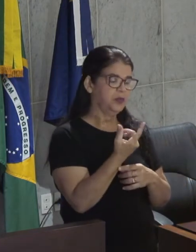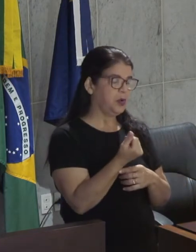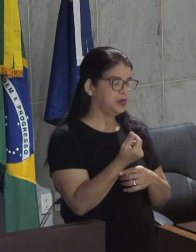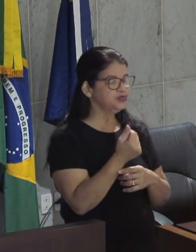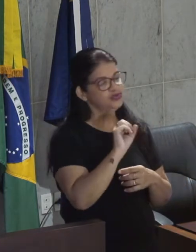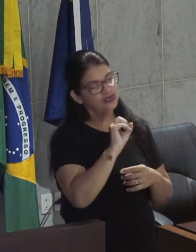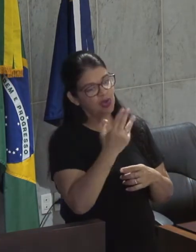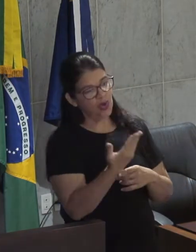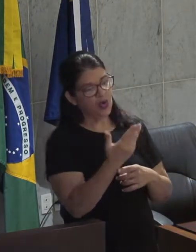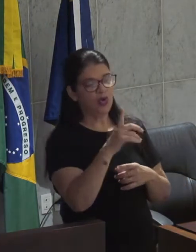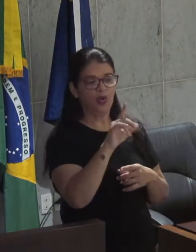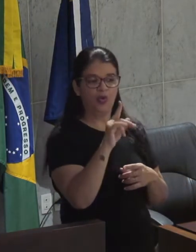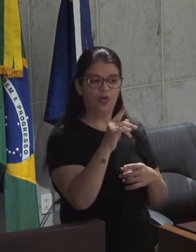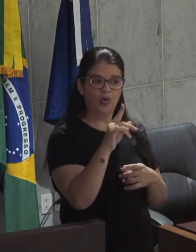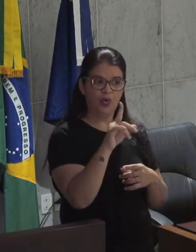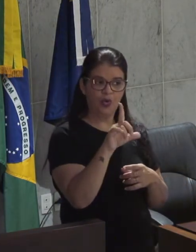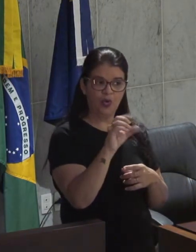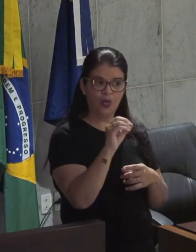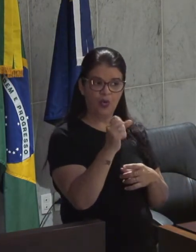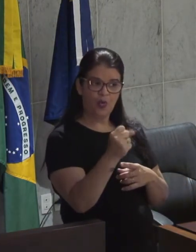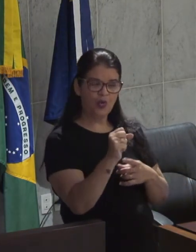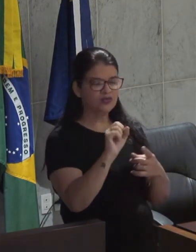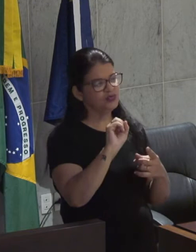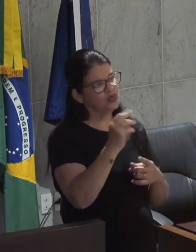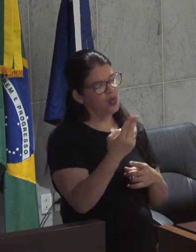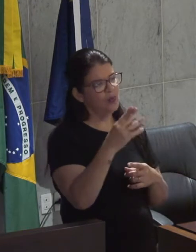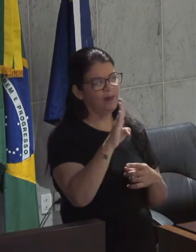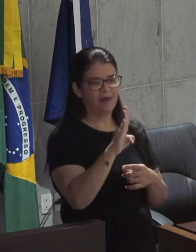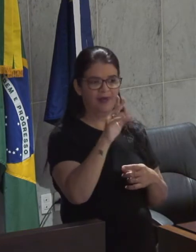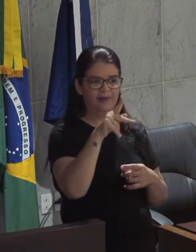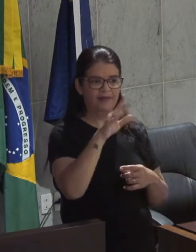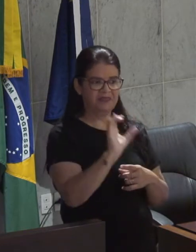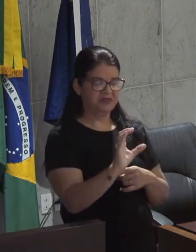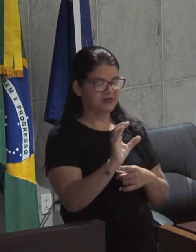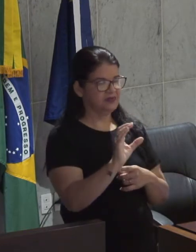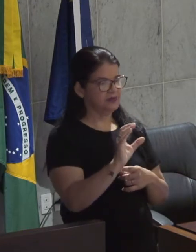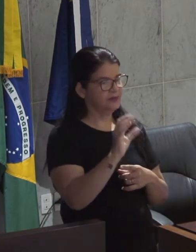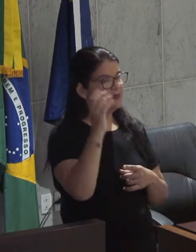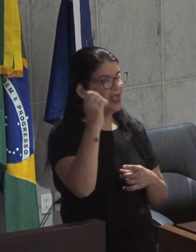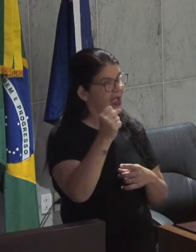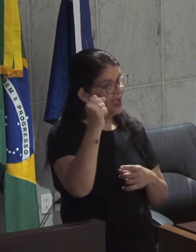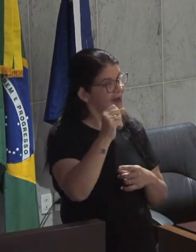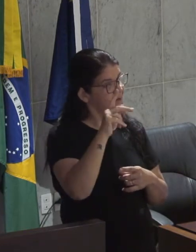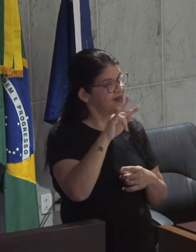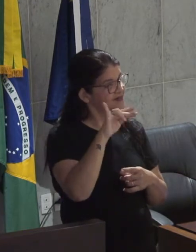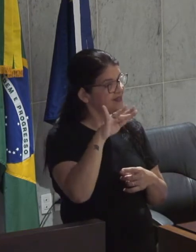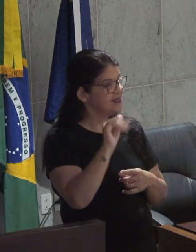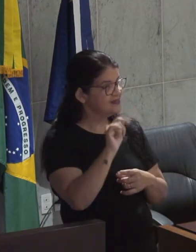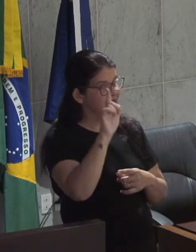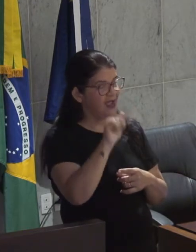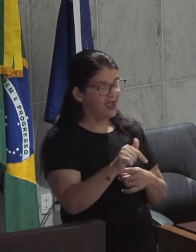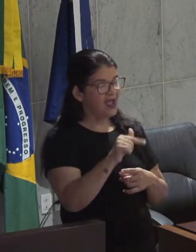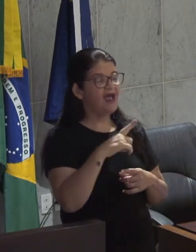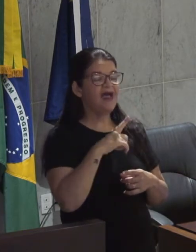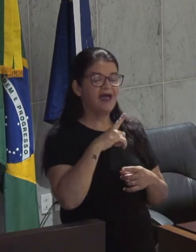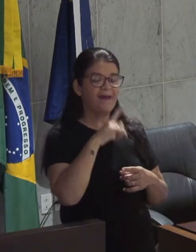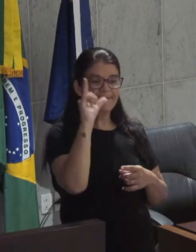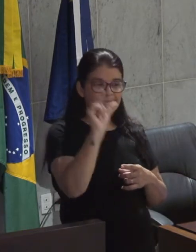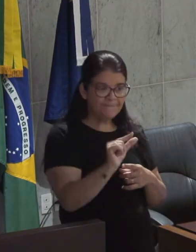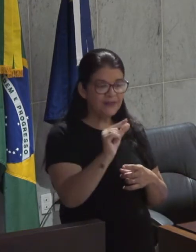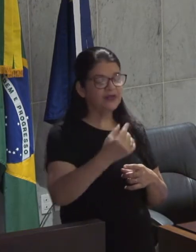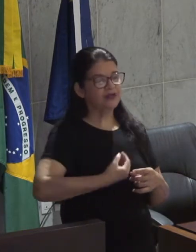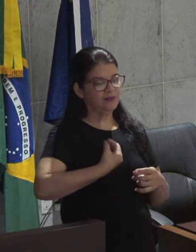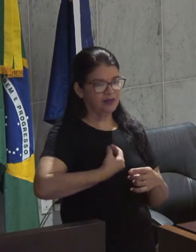o LOAS, o BPC. A Previdência é a condição mínima de